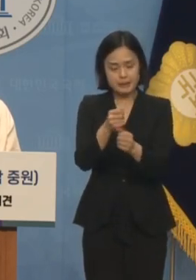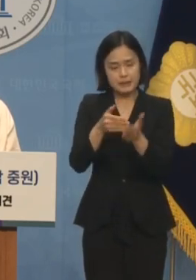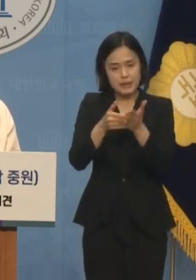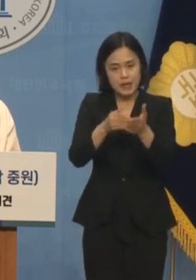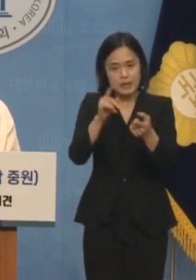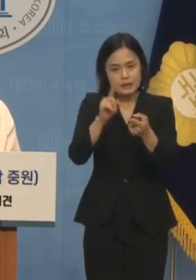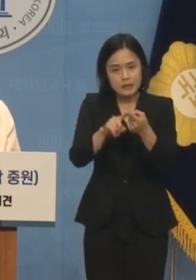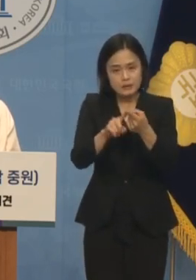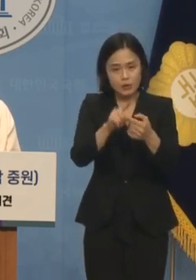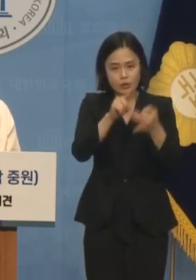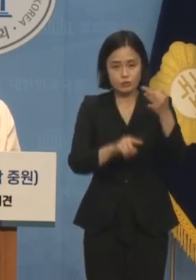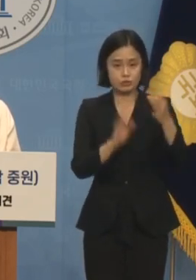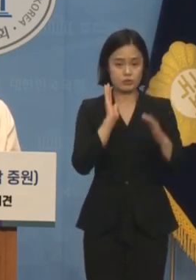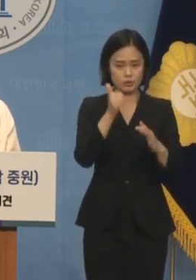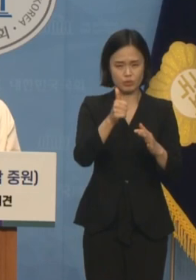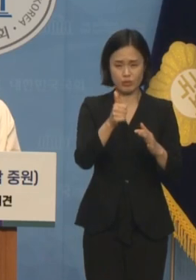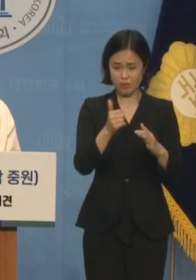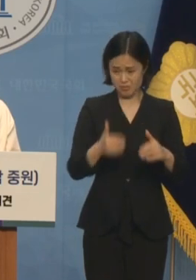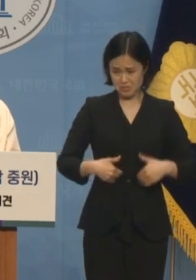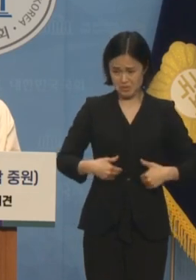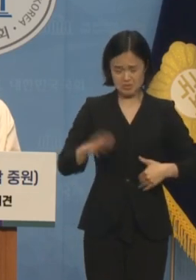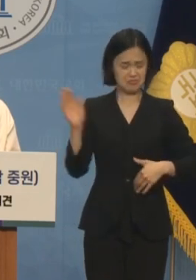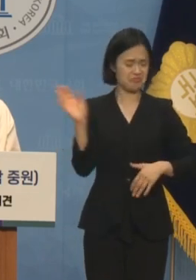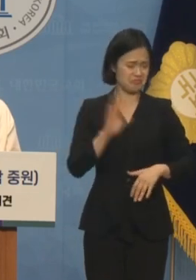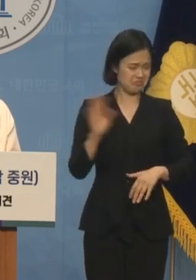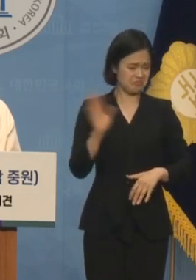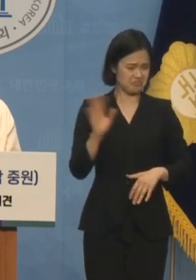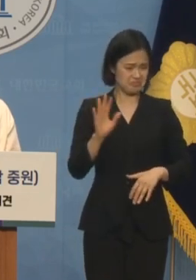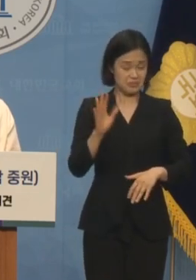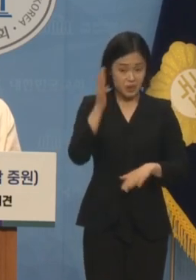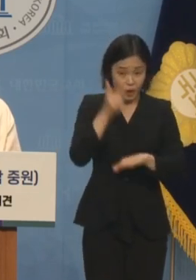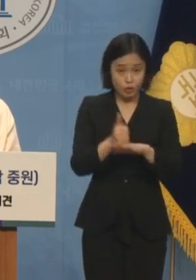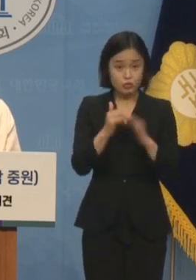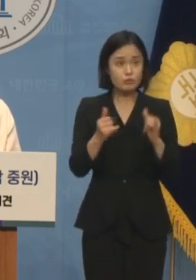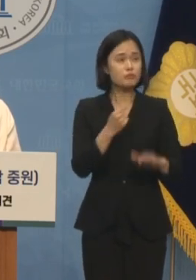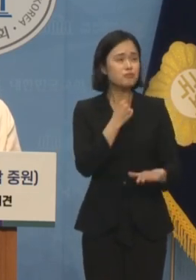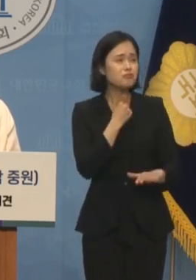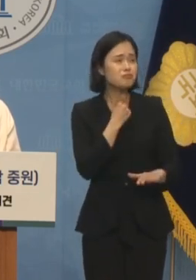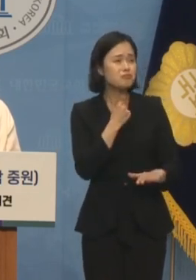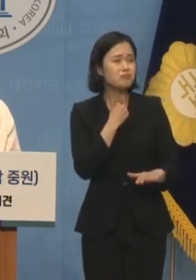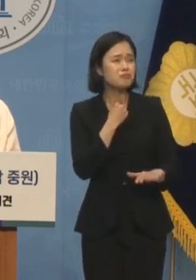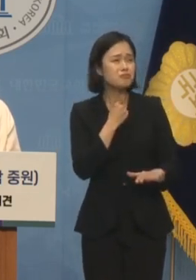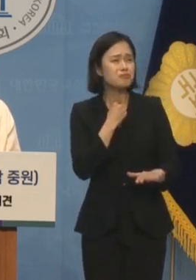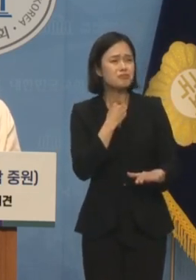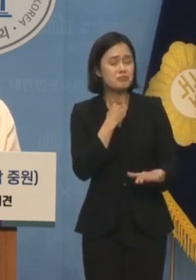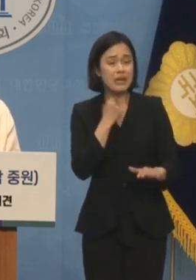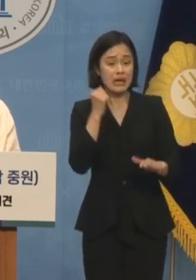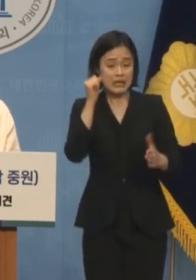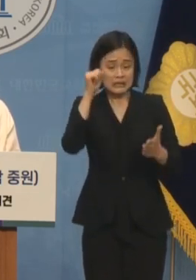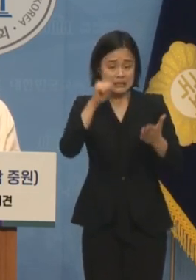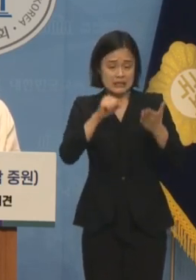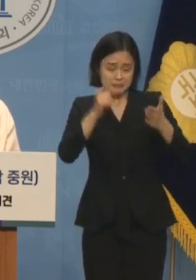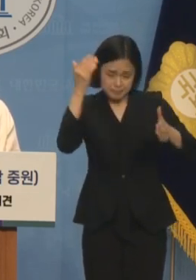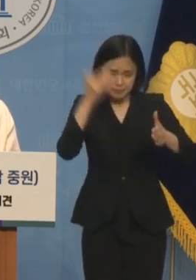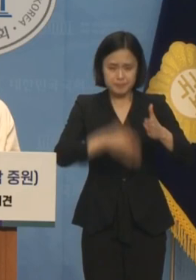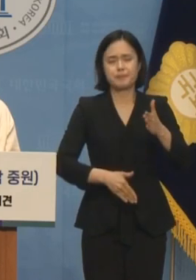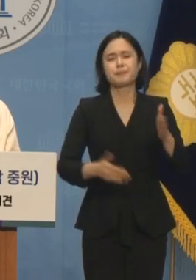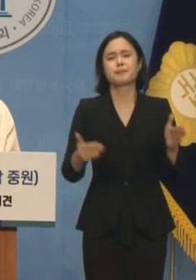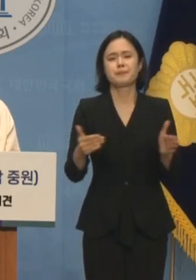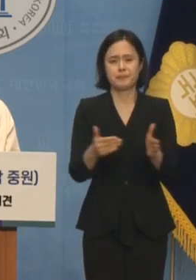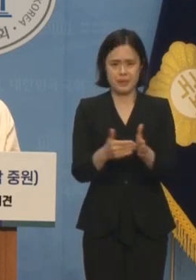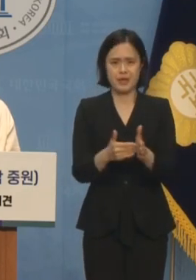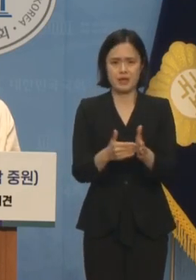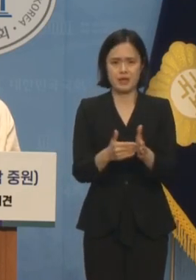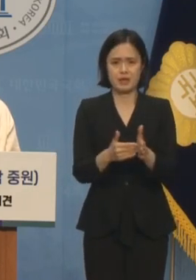국회의 염원을 짓밟은 바가 있습니다. 더하여 의료 대란이 심각해지자 의료 공백 해소를 위한